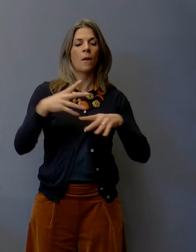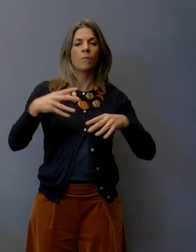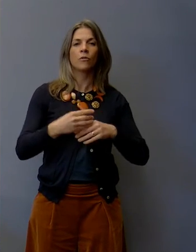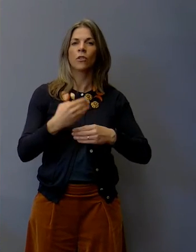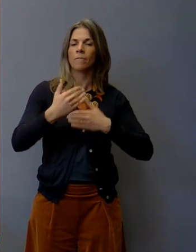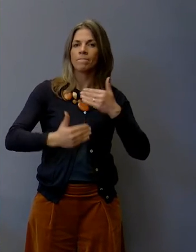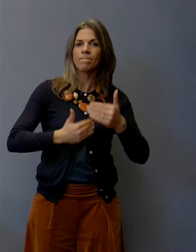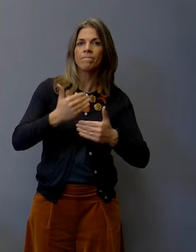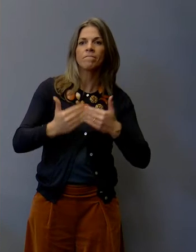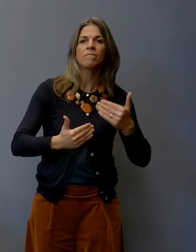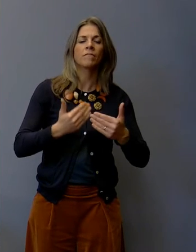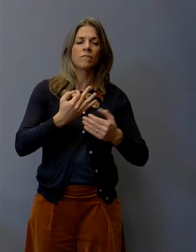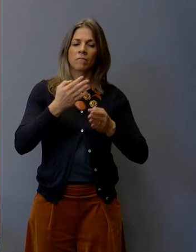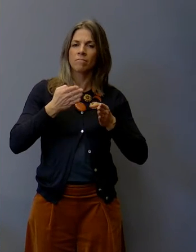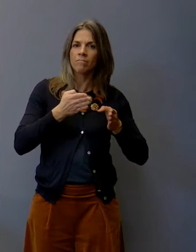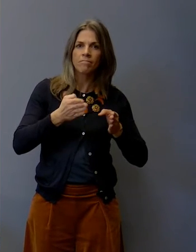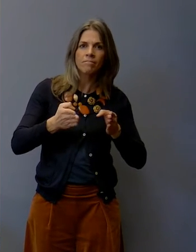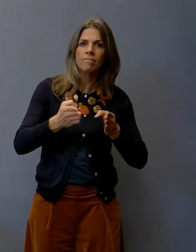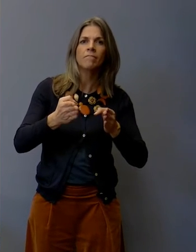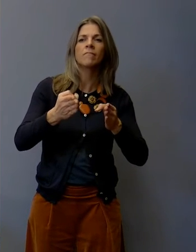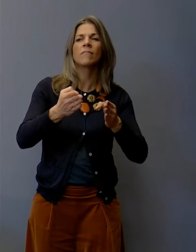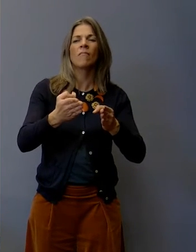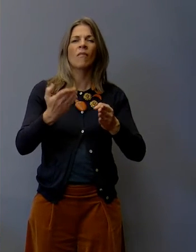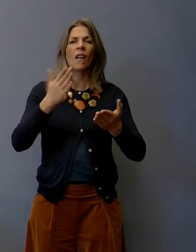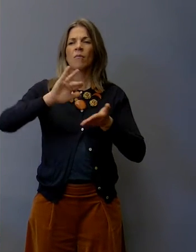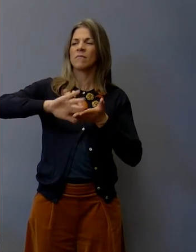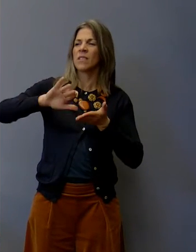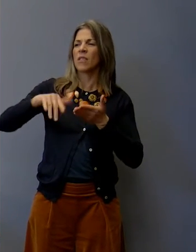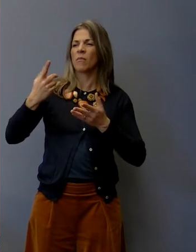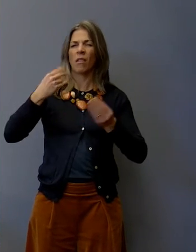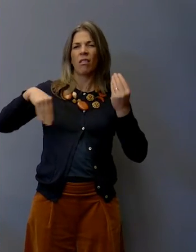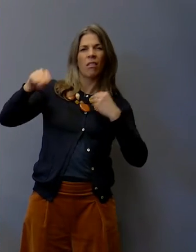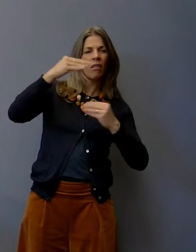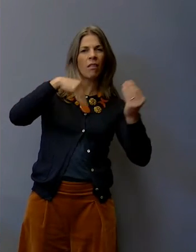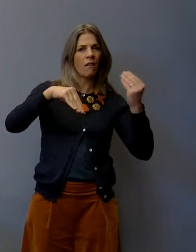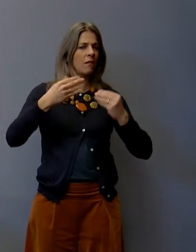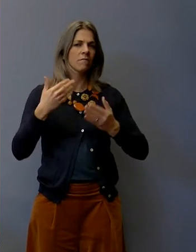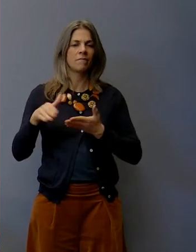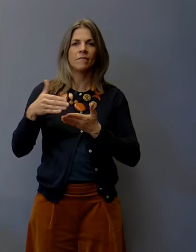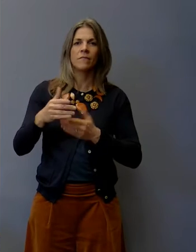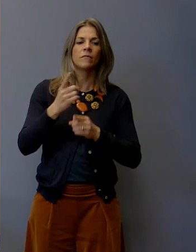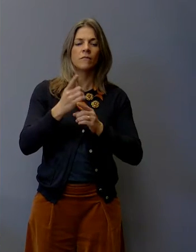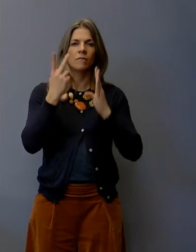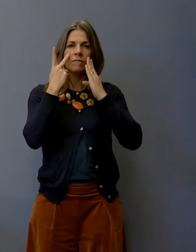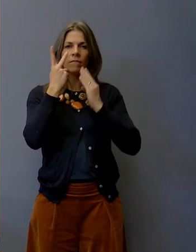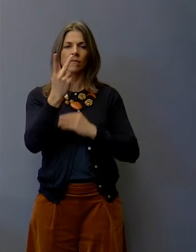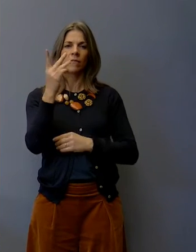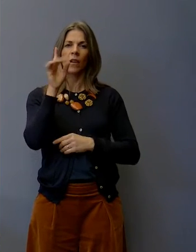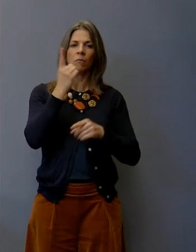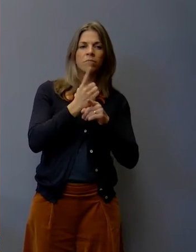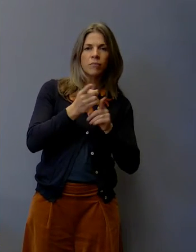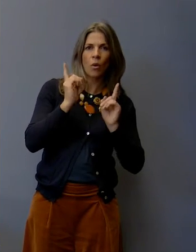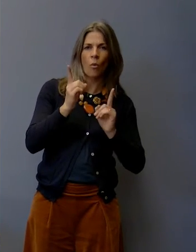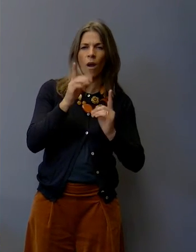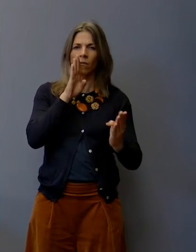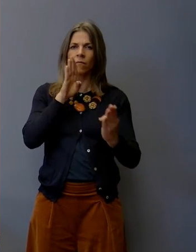fantasmagorica e strumentale rispetto ad una reale interpretazione dei bisogni e di come affrontarli si deve